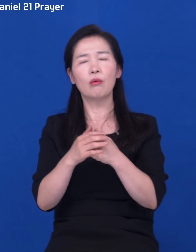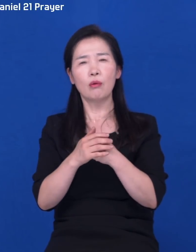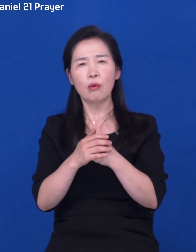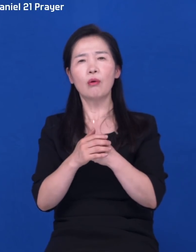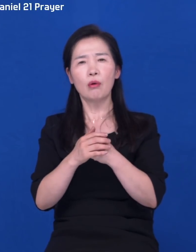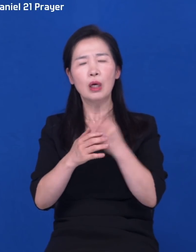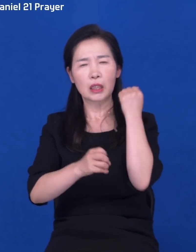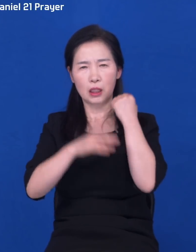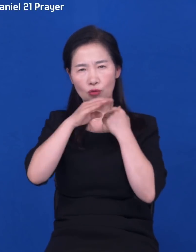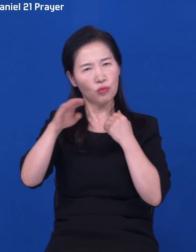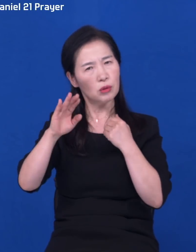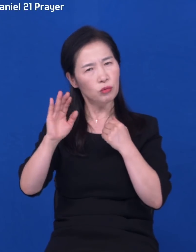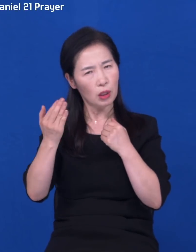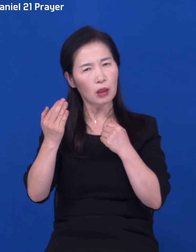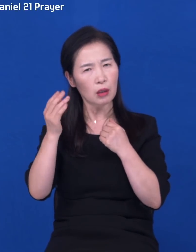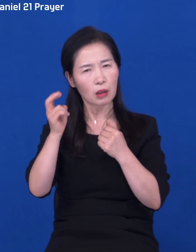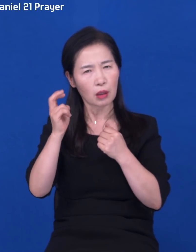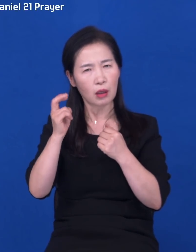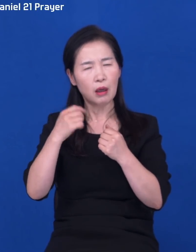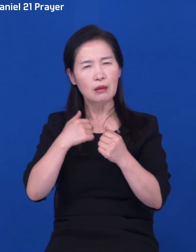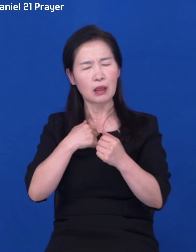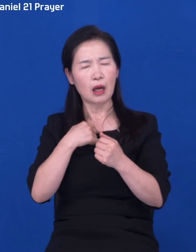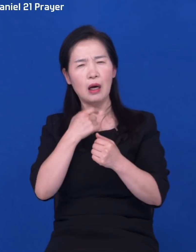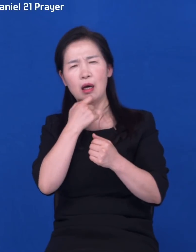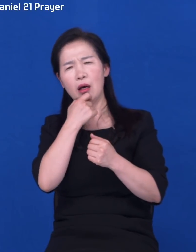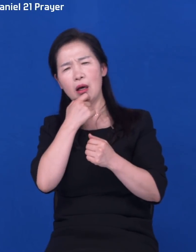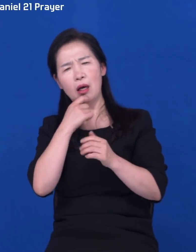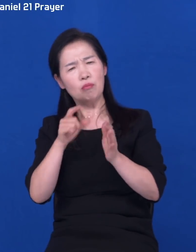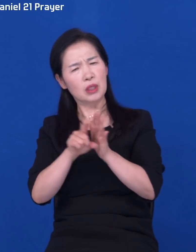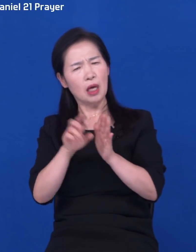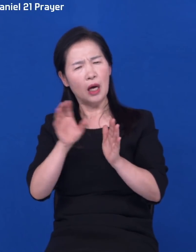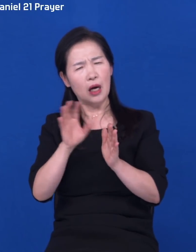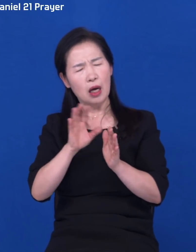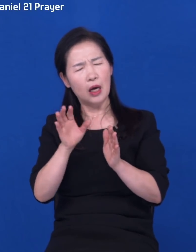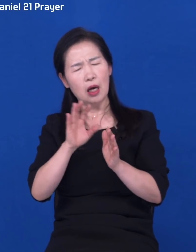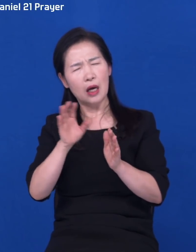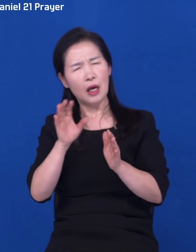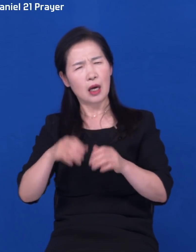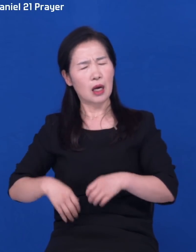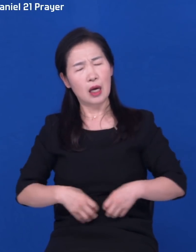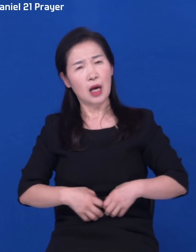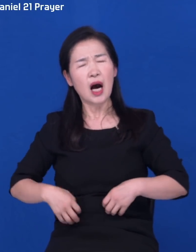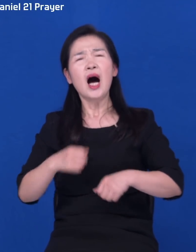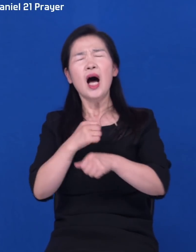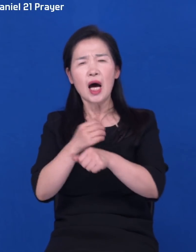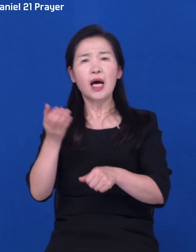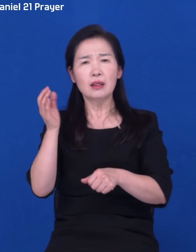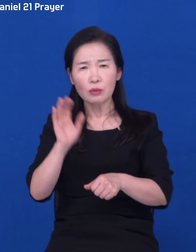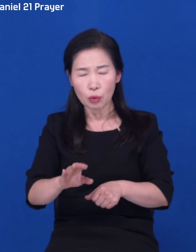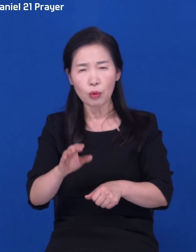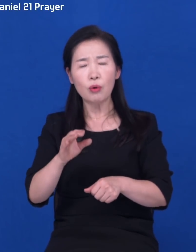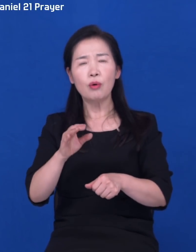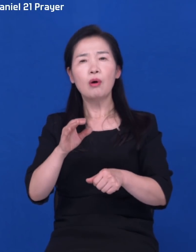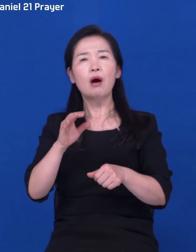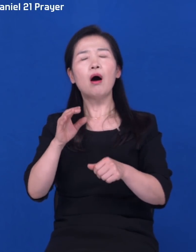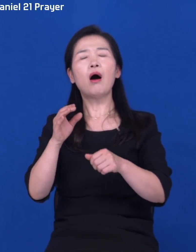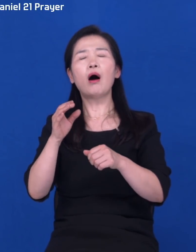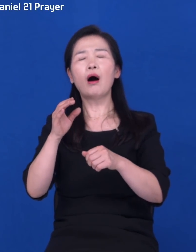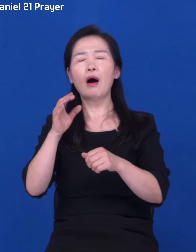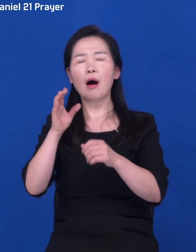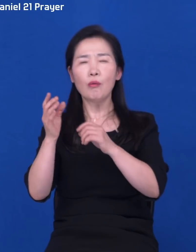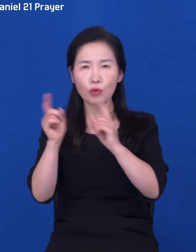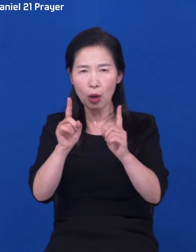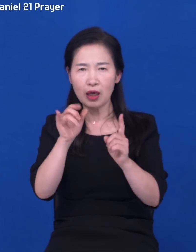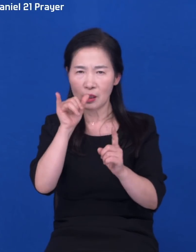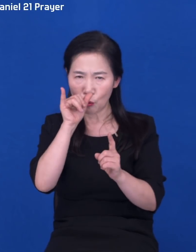될 수 있을까? 내가 부인하고 싶고 아니 안 믿어져. 이런다고 해도 내가 안 믿고 싶어도 예수는 부활했고 내가